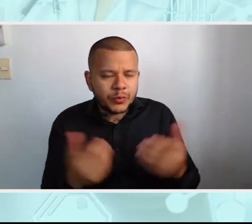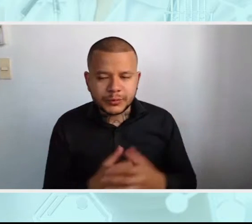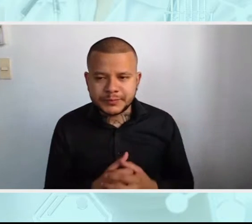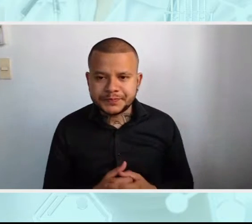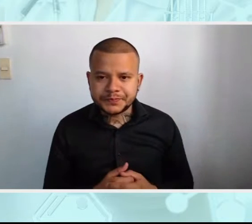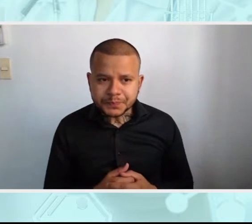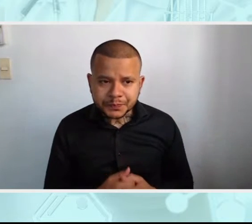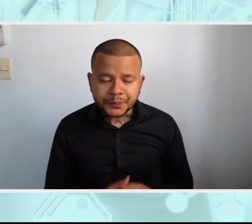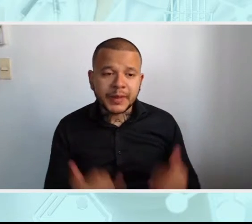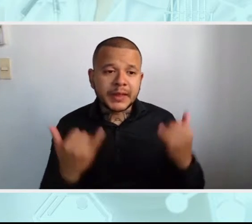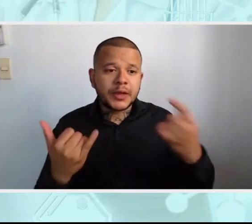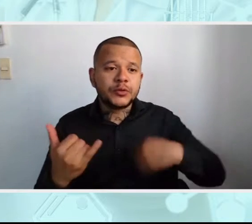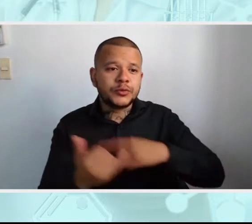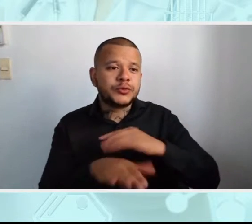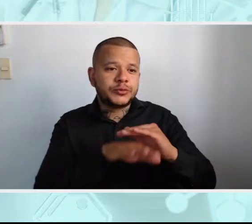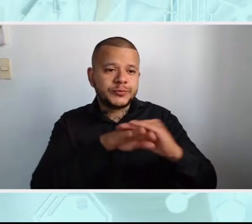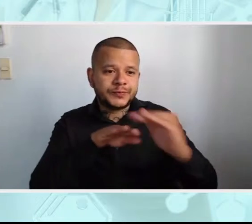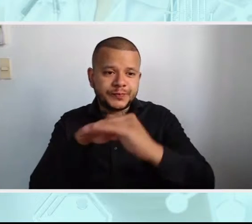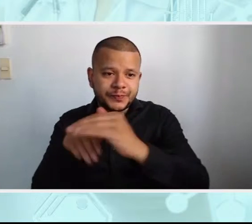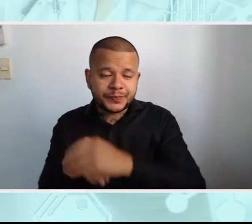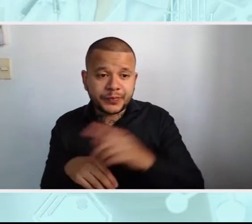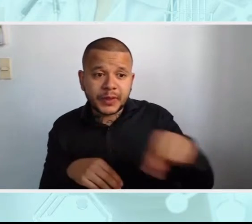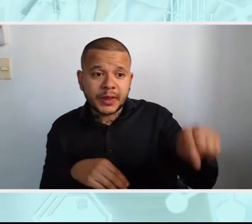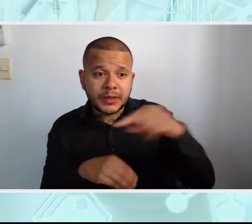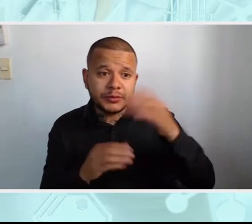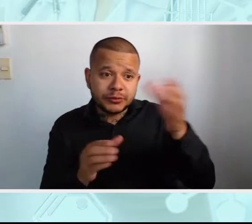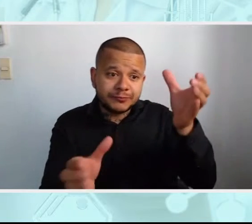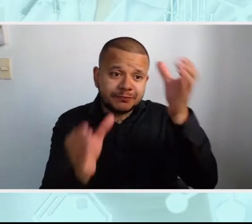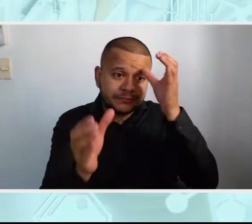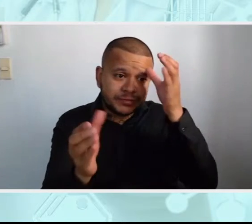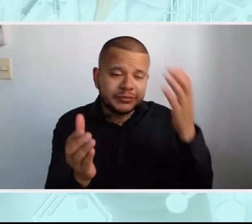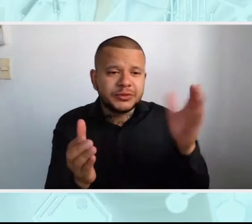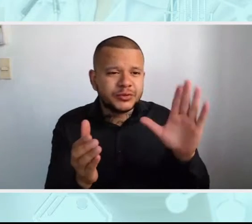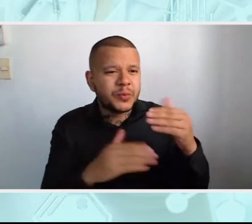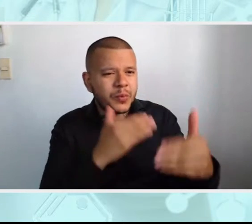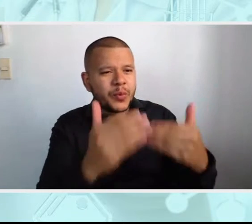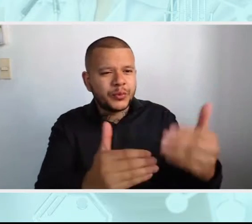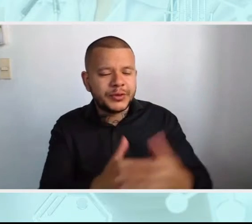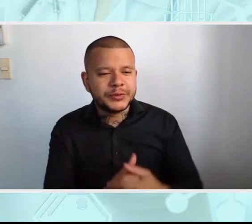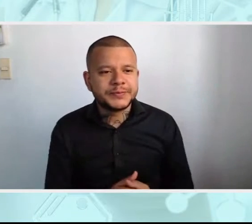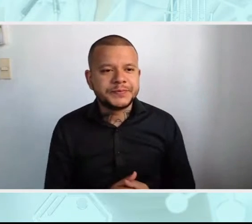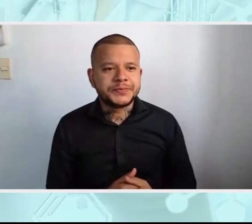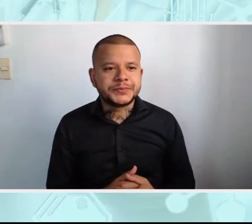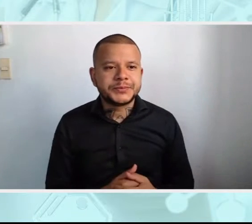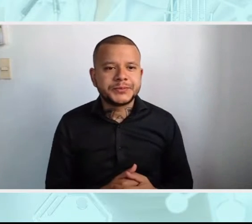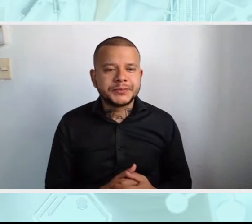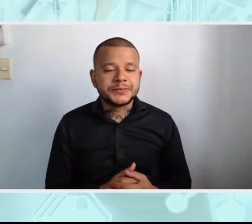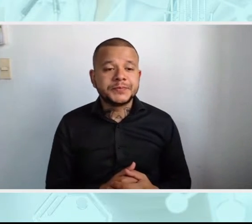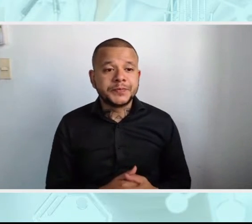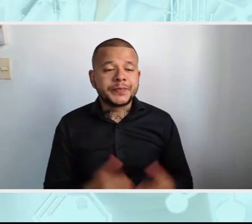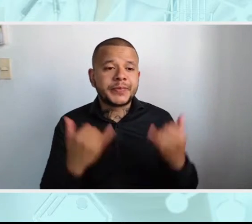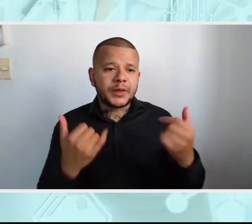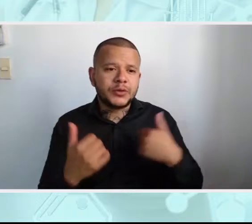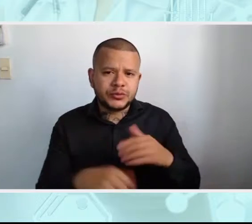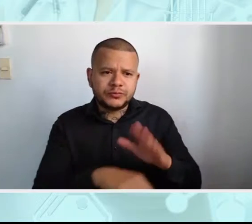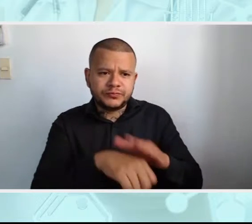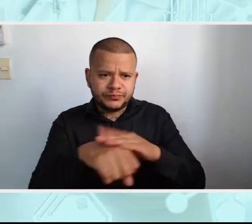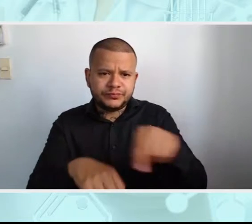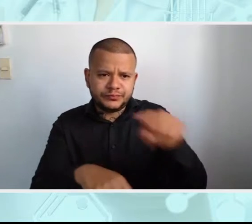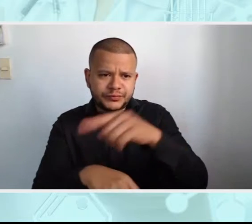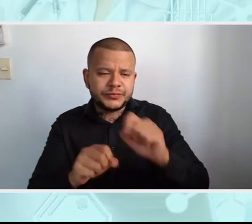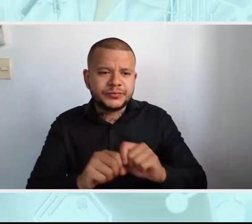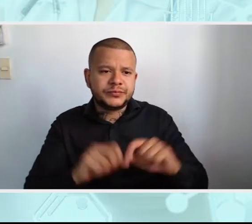unos invitados conocedores de todos estos procesos y pues invito para que activen sus cámaras, por